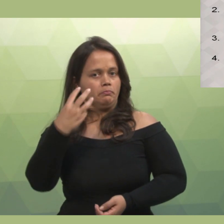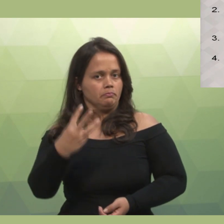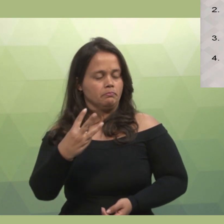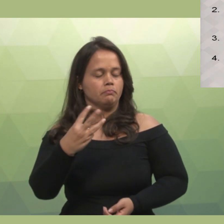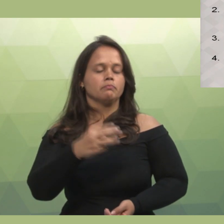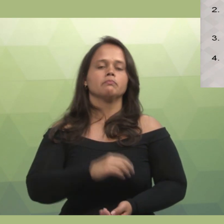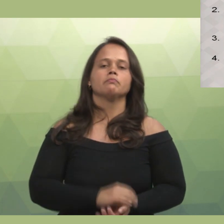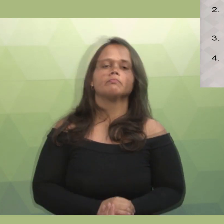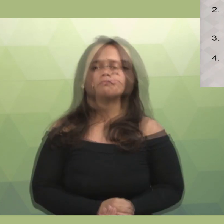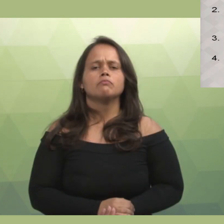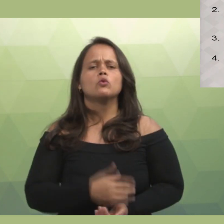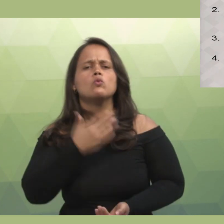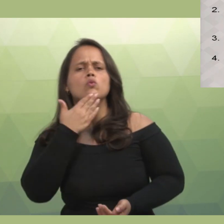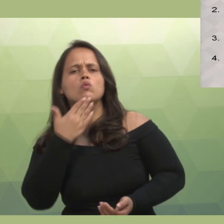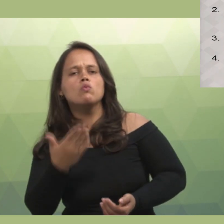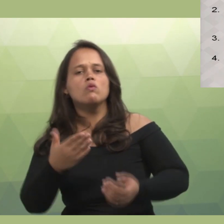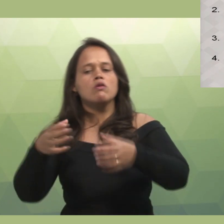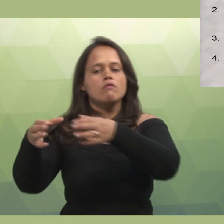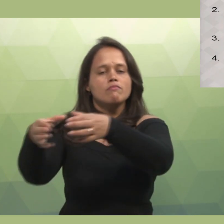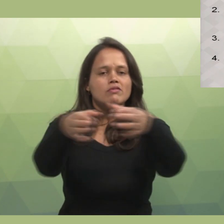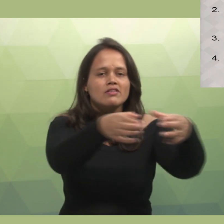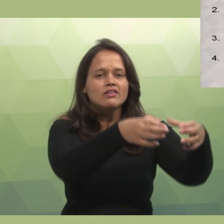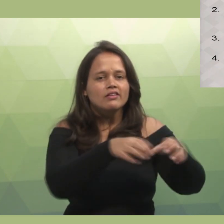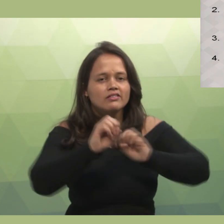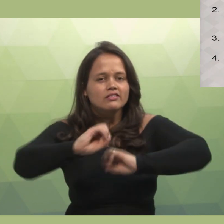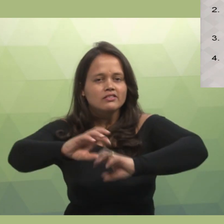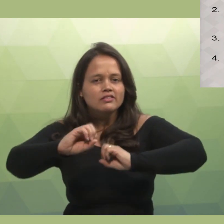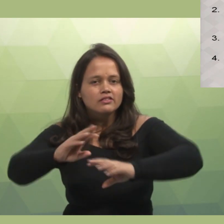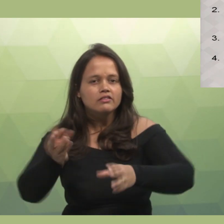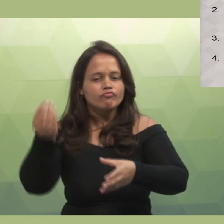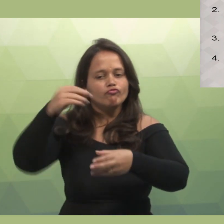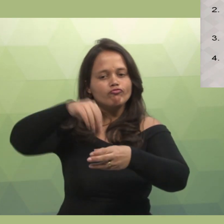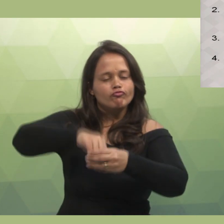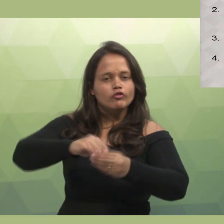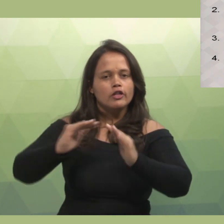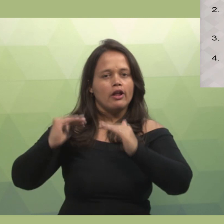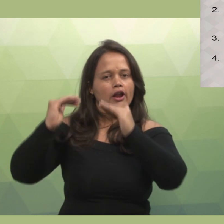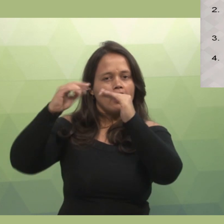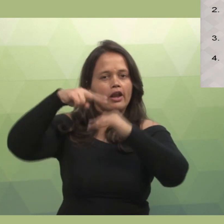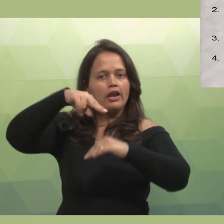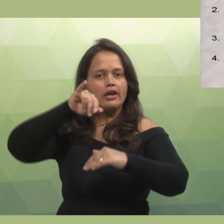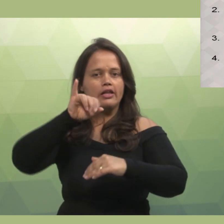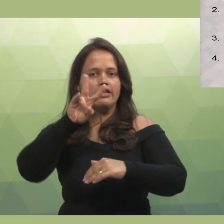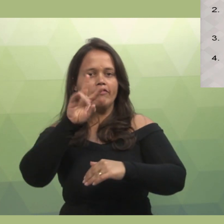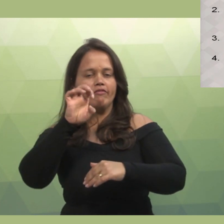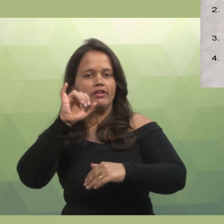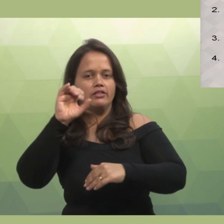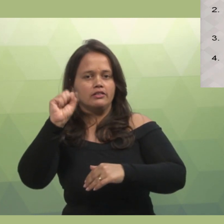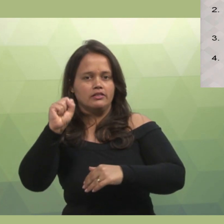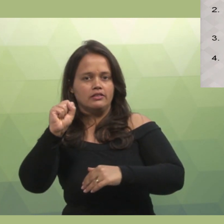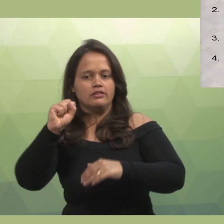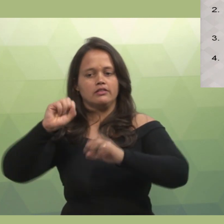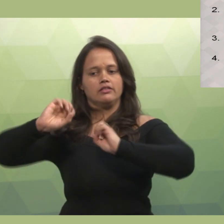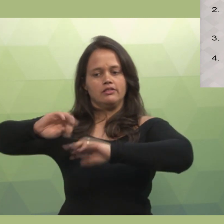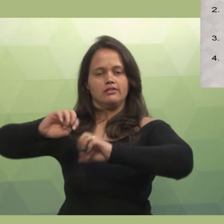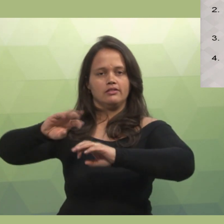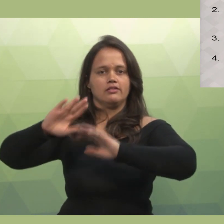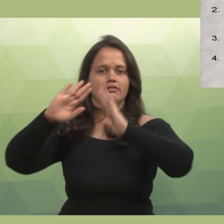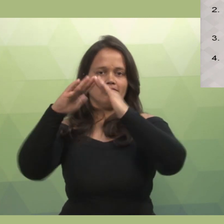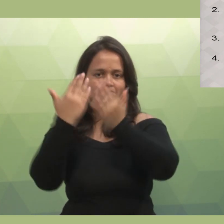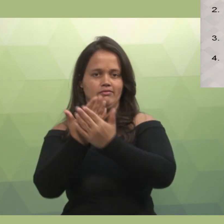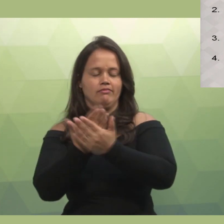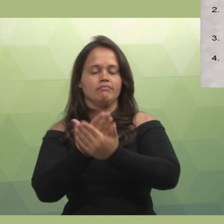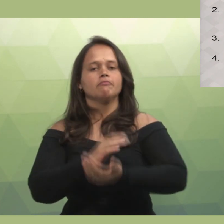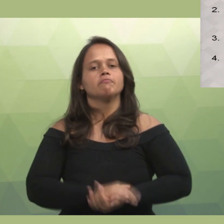níveis da educação escolar? Bom, nós vimos aí educação especial, oferecida preferencialmente na rede regular